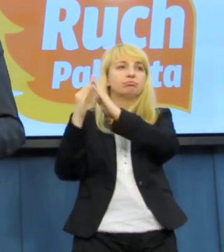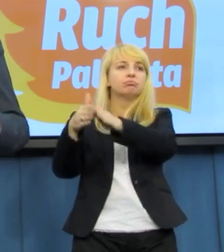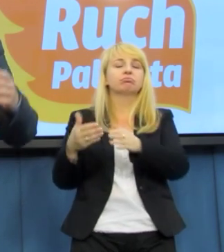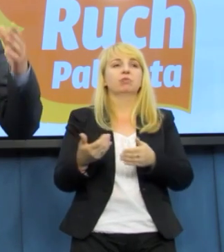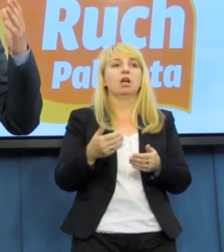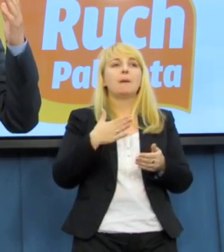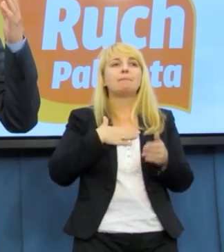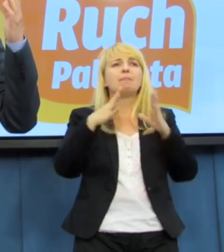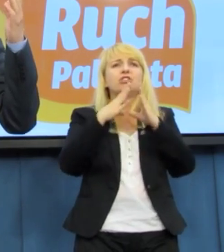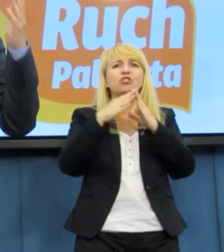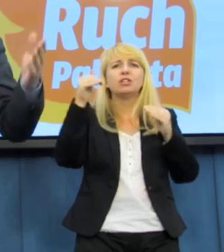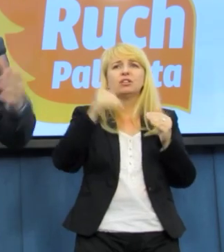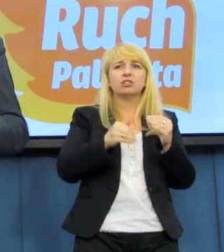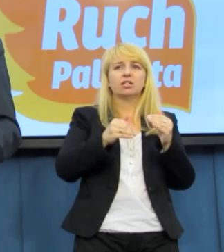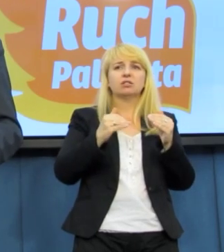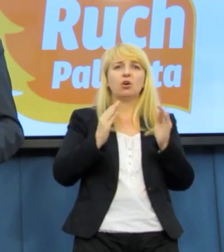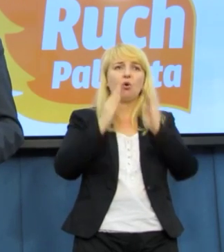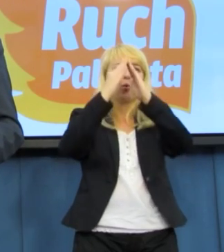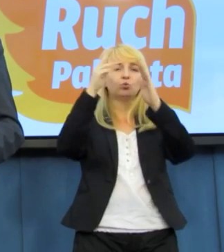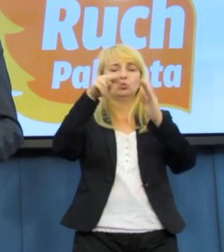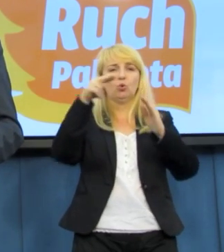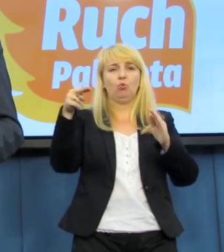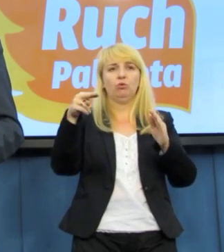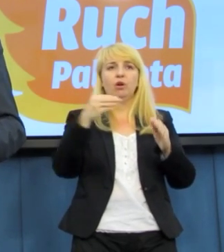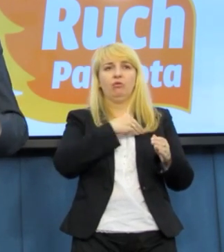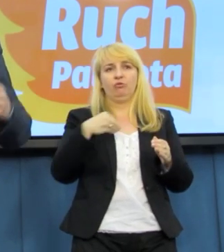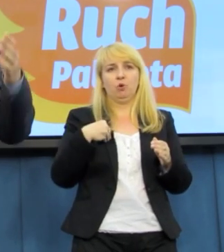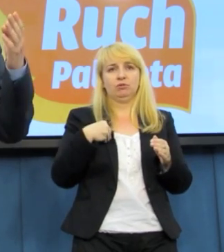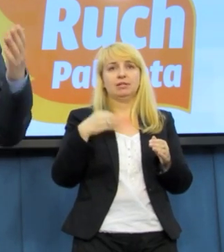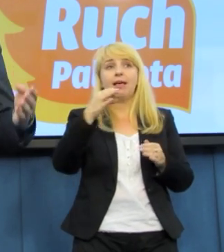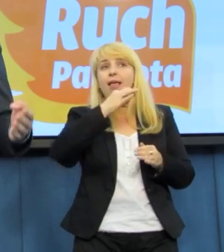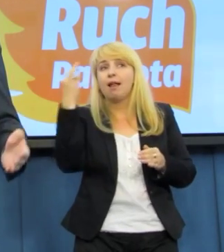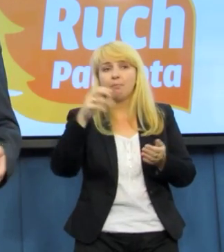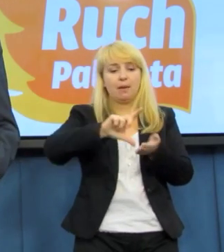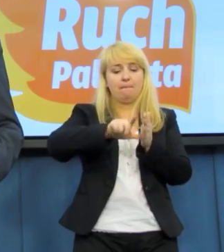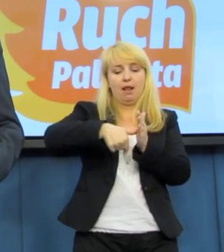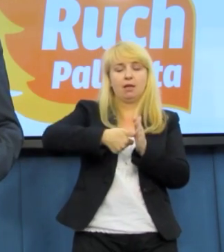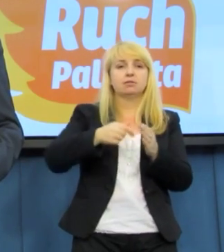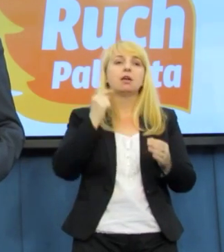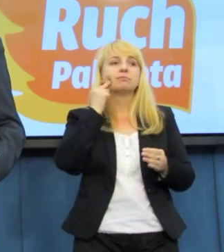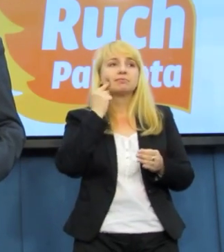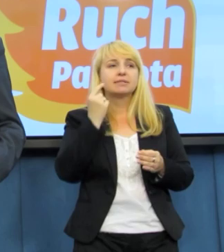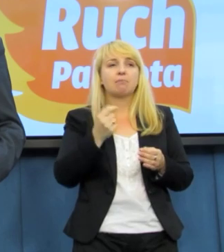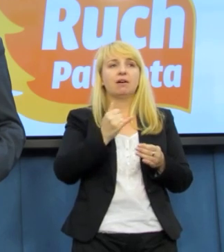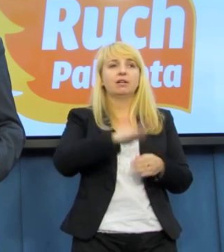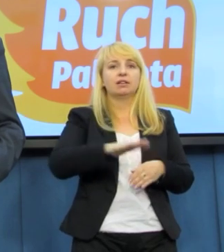żeby było tyle placów zabaw, żeby było tyle placówek